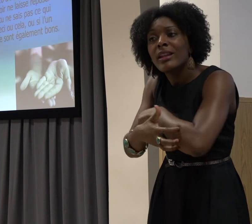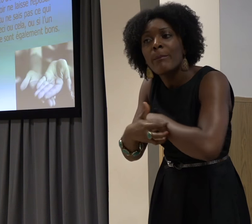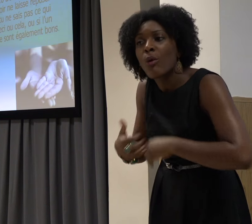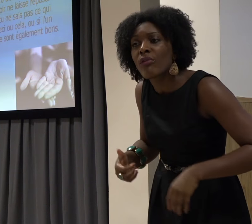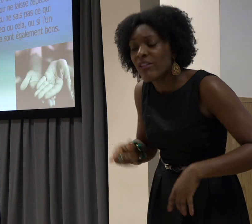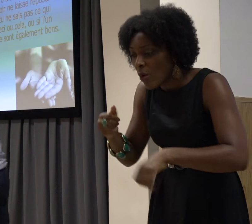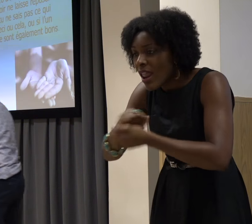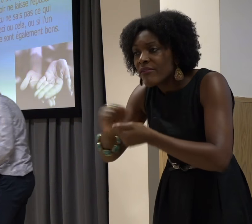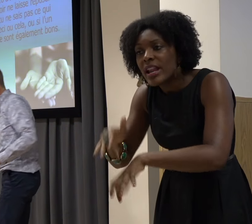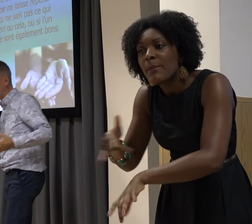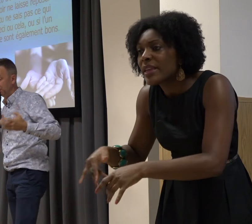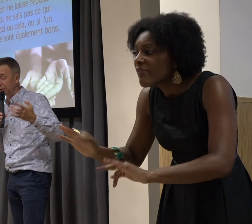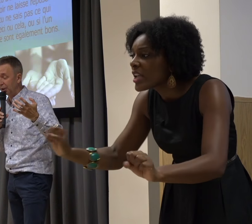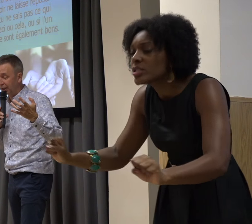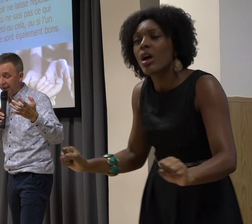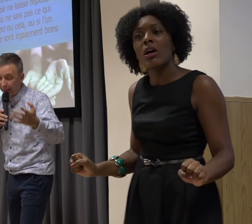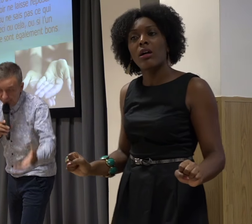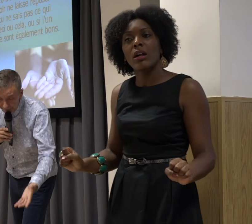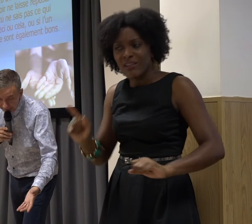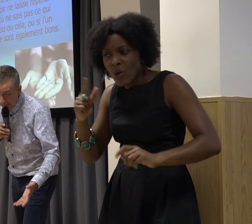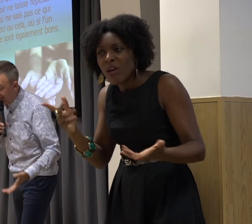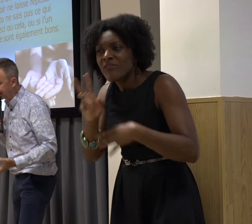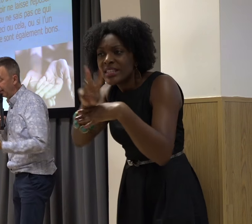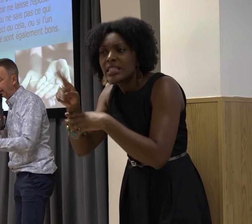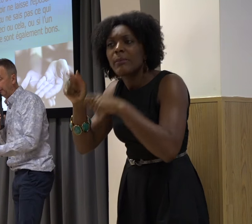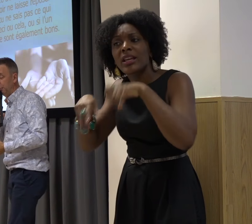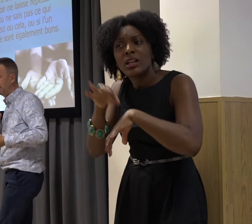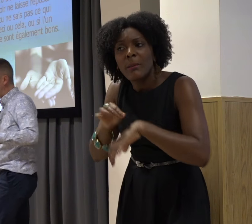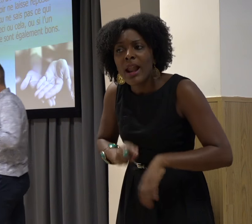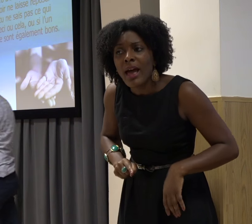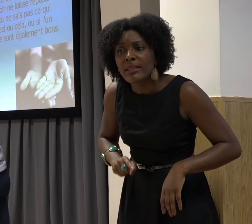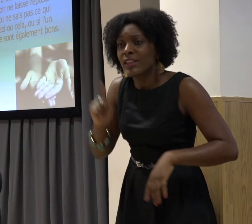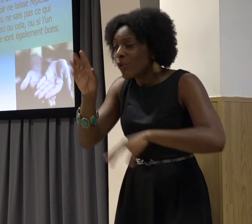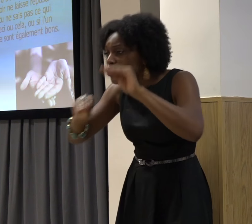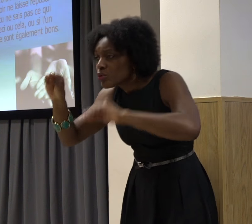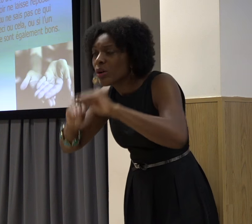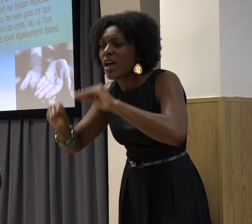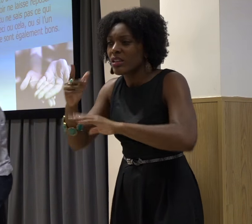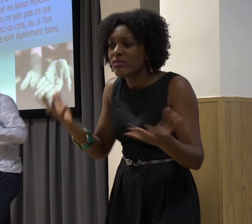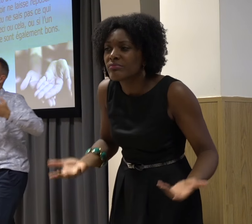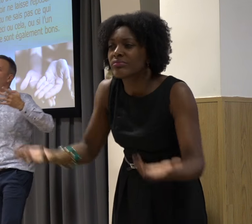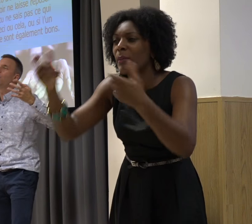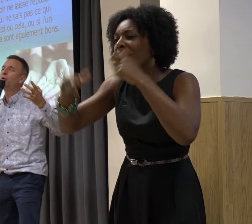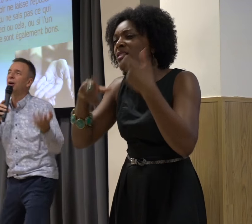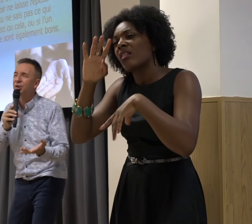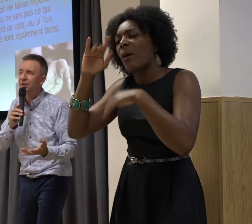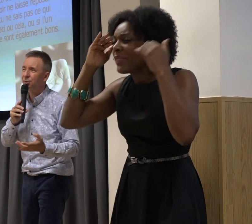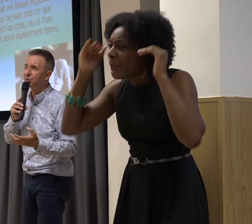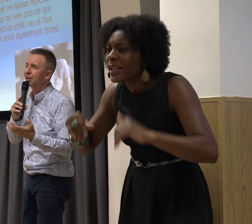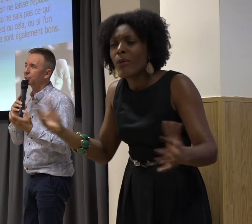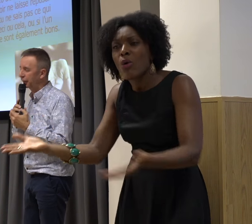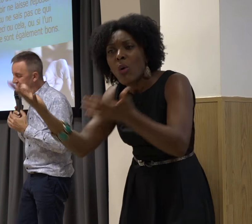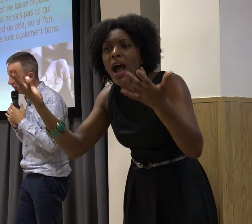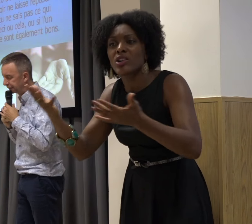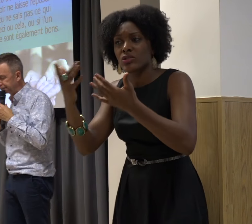les pieds de nos frères, de nos sœurs, à visiter les malades, à faire du bien, à soutenir les affligés, à encourager ceux